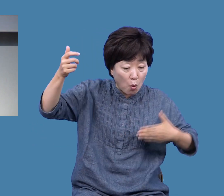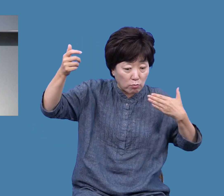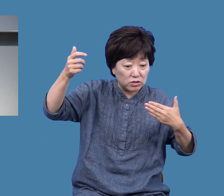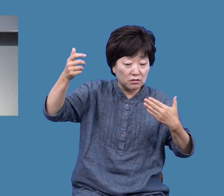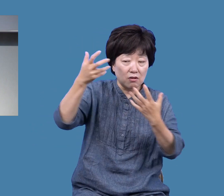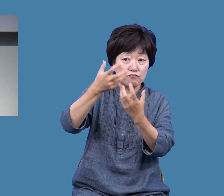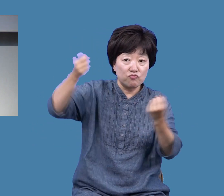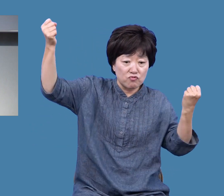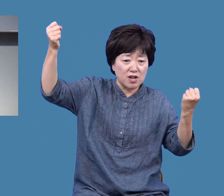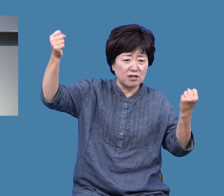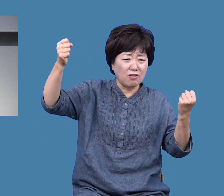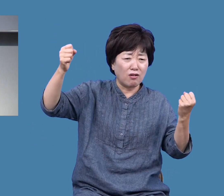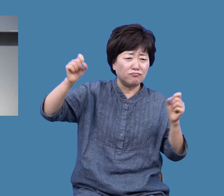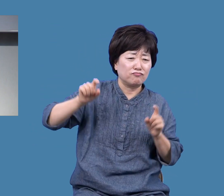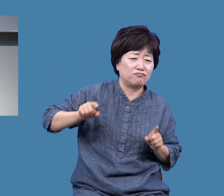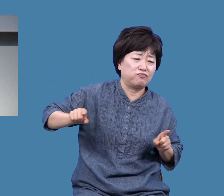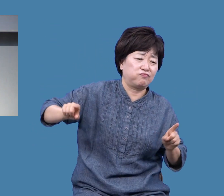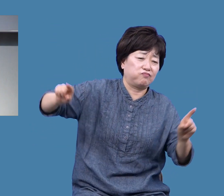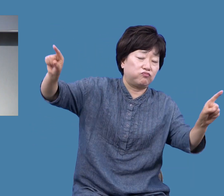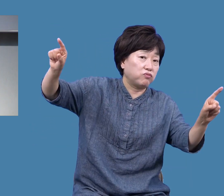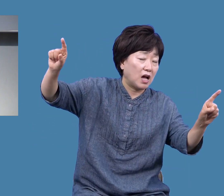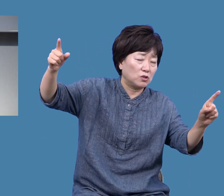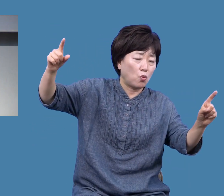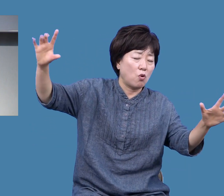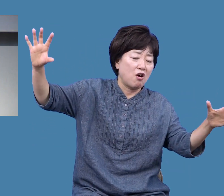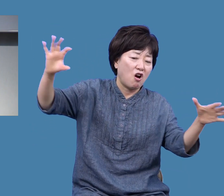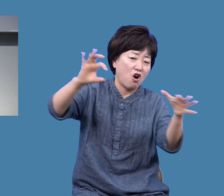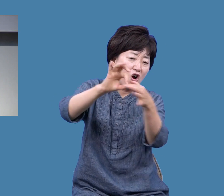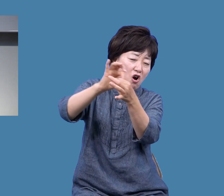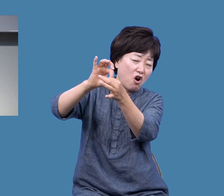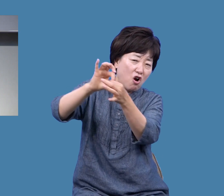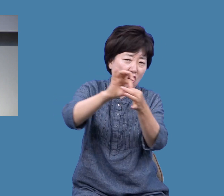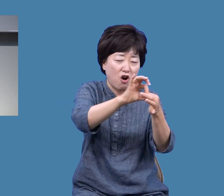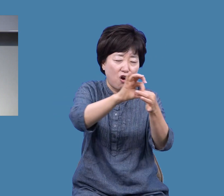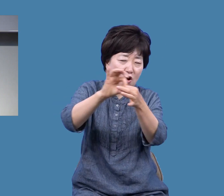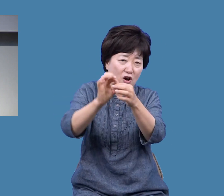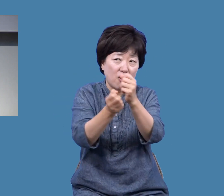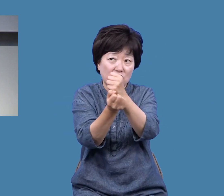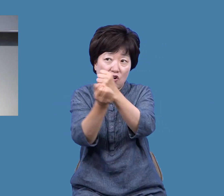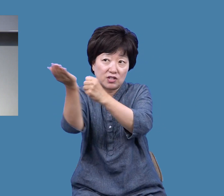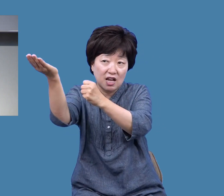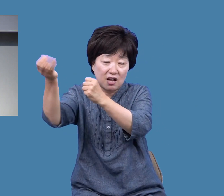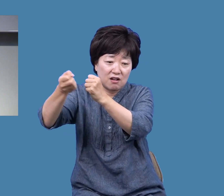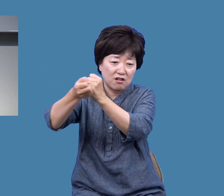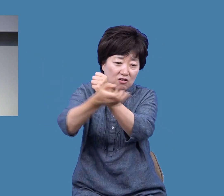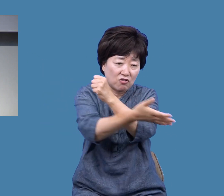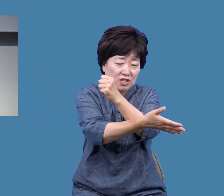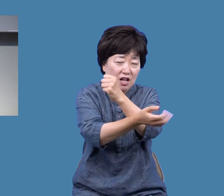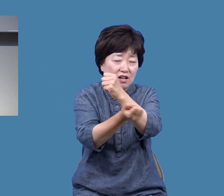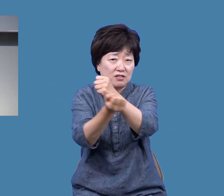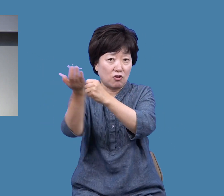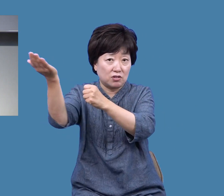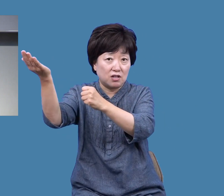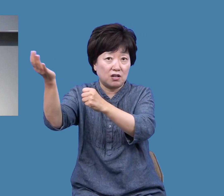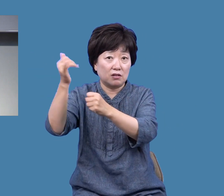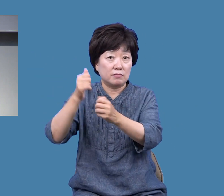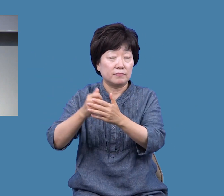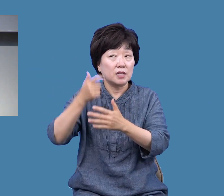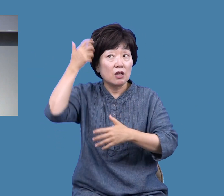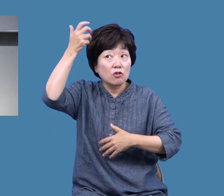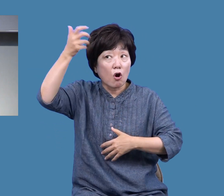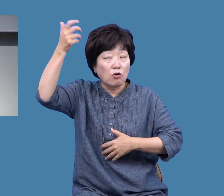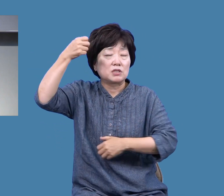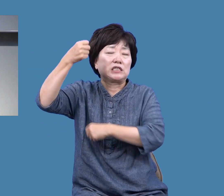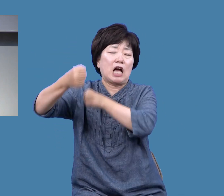상관없이 작동하는 것이 아니라 서로 긴밀하게 연결되어서 영향을 주고받습니다. 우리 영에는 자유가